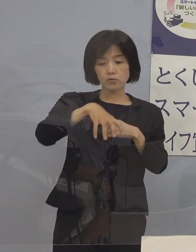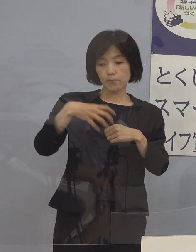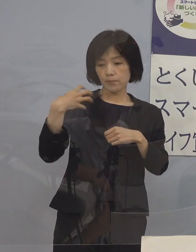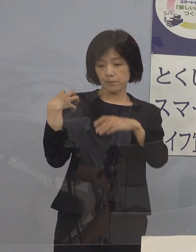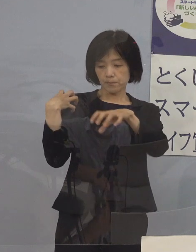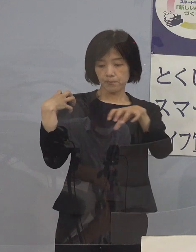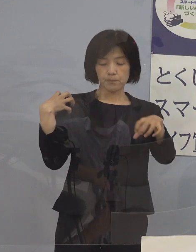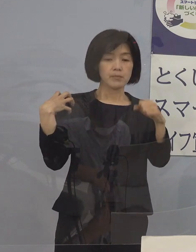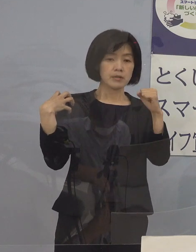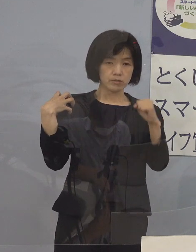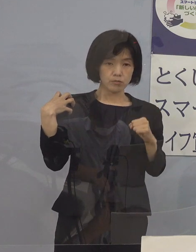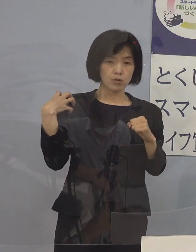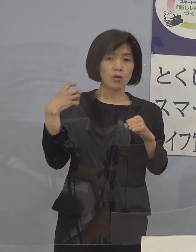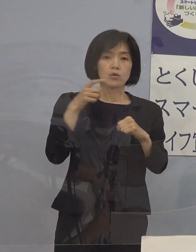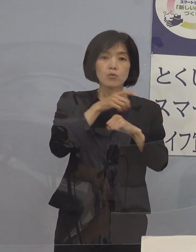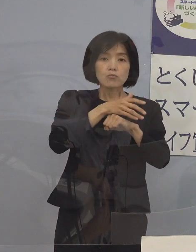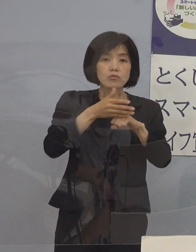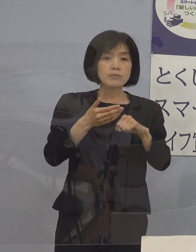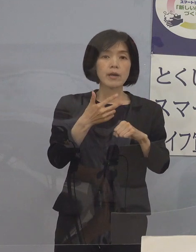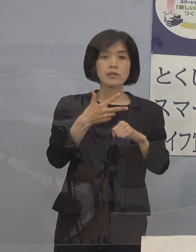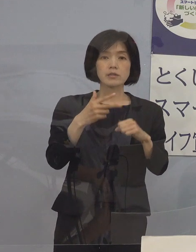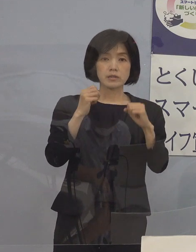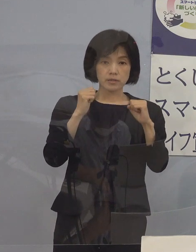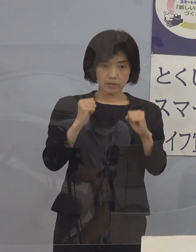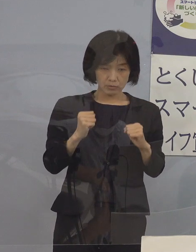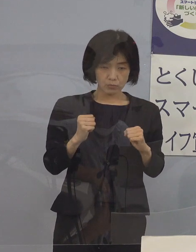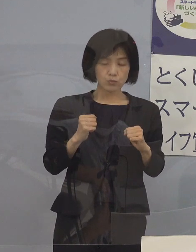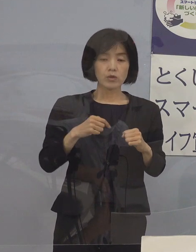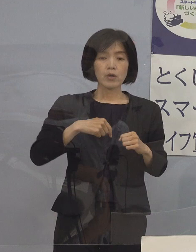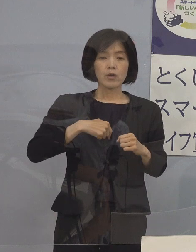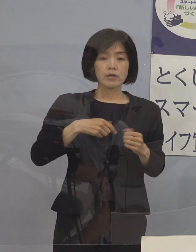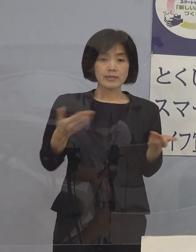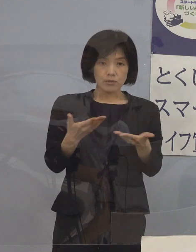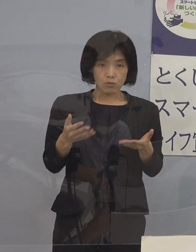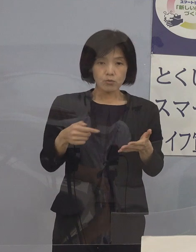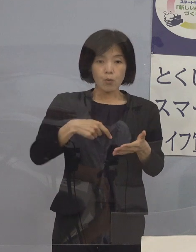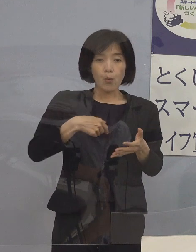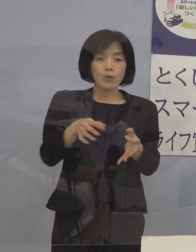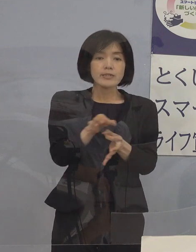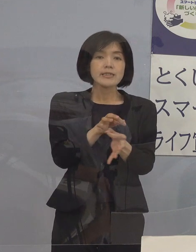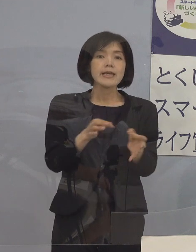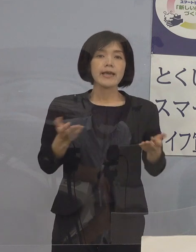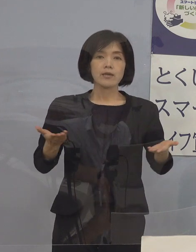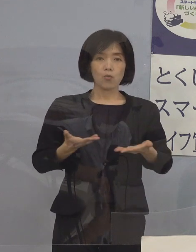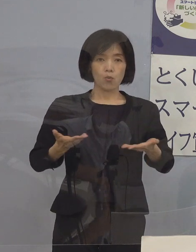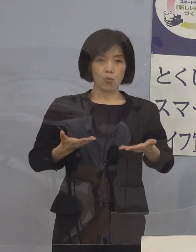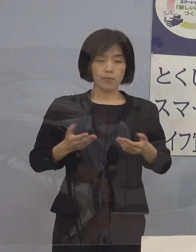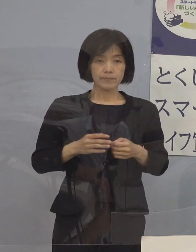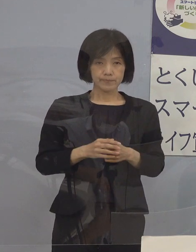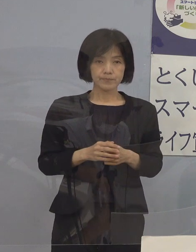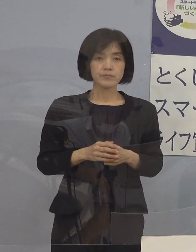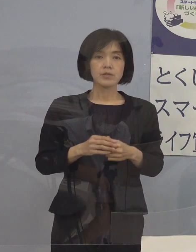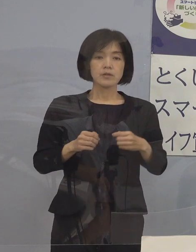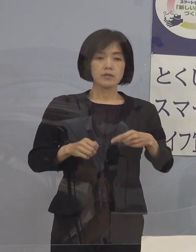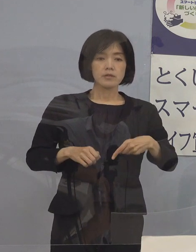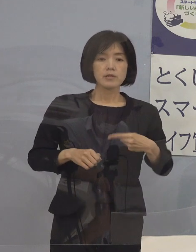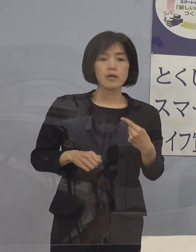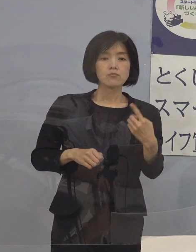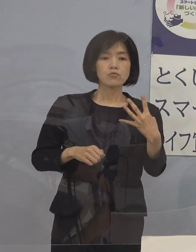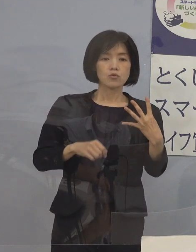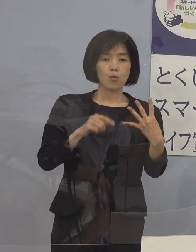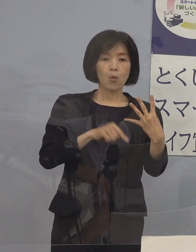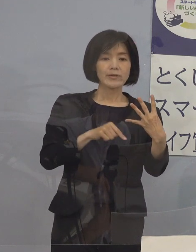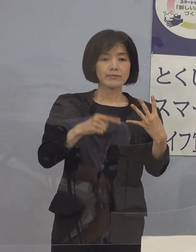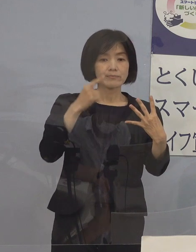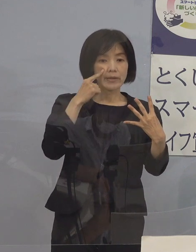内、徳島市在住の方で、自営業であります。104例目の